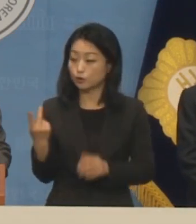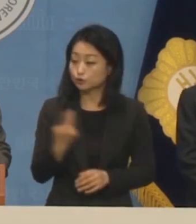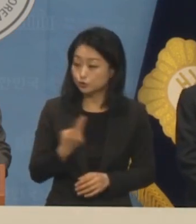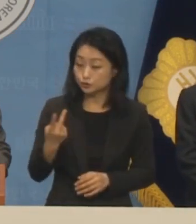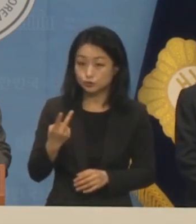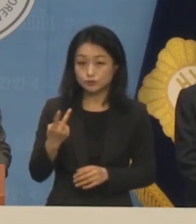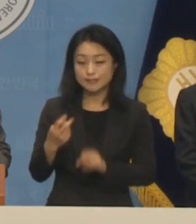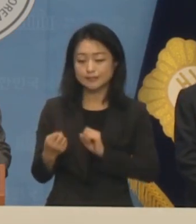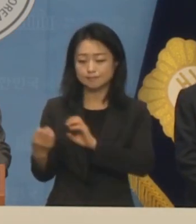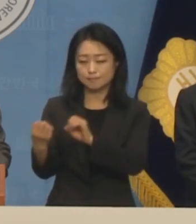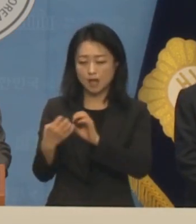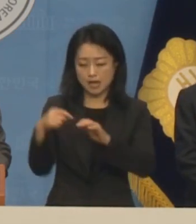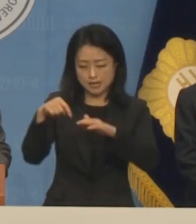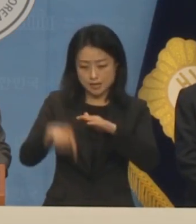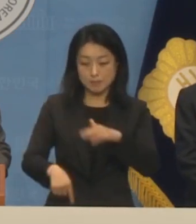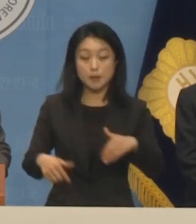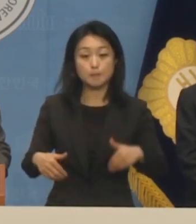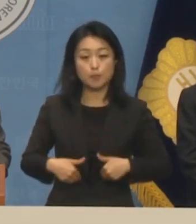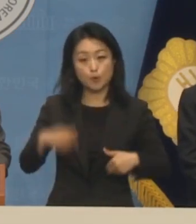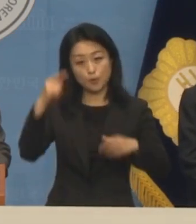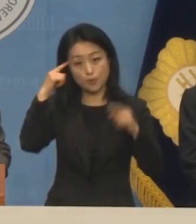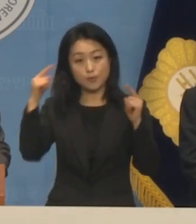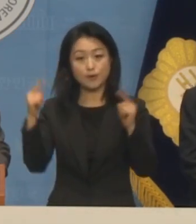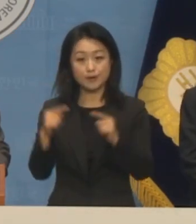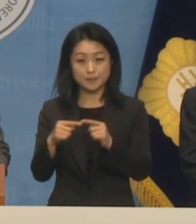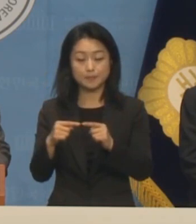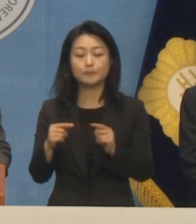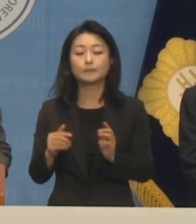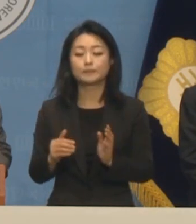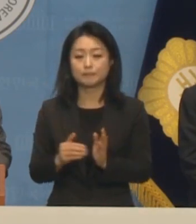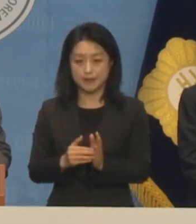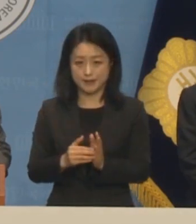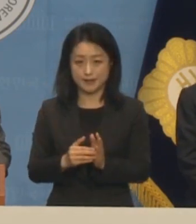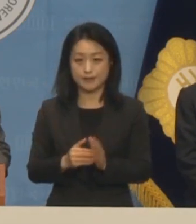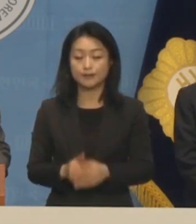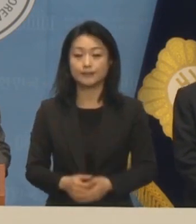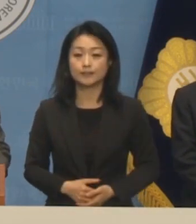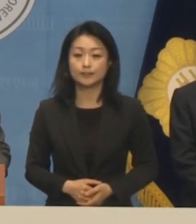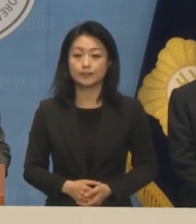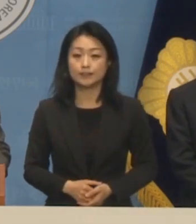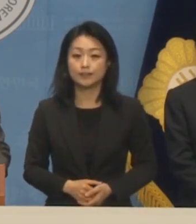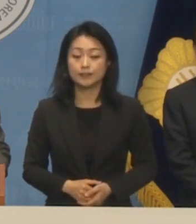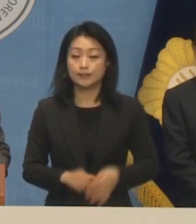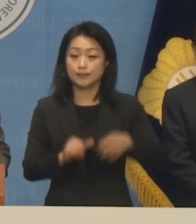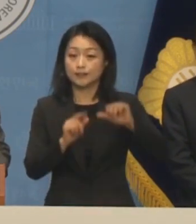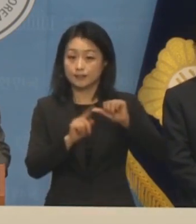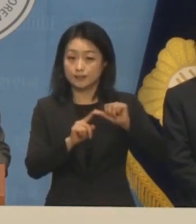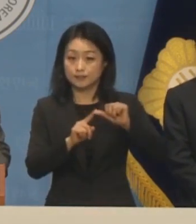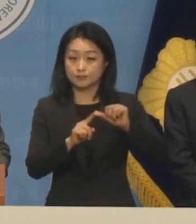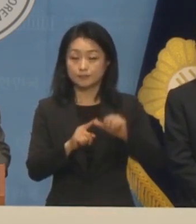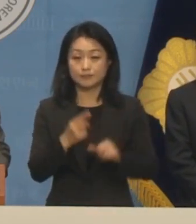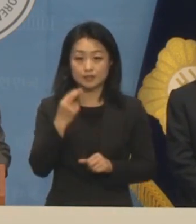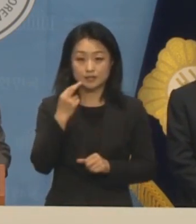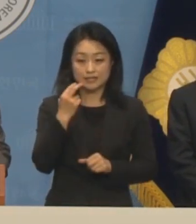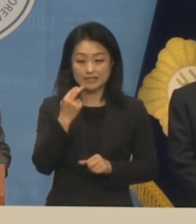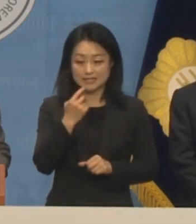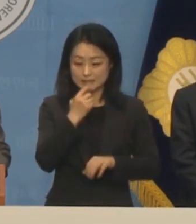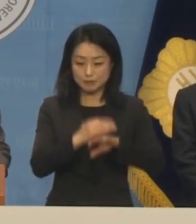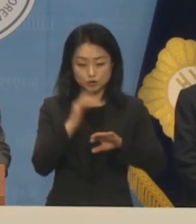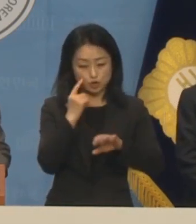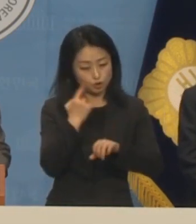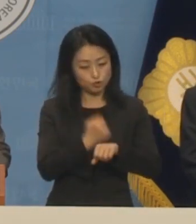폭넓은 대화의 필요성에 의견을 일치를 보았습니다. 다섯째, 민주연구원과